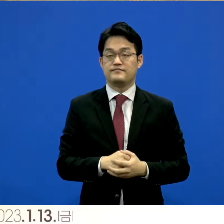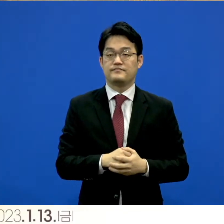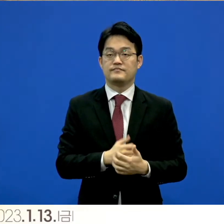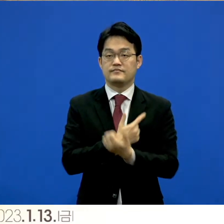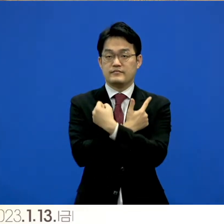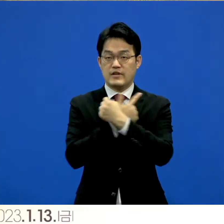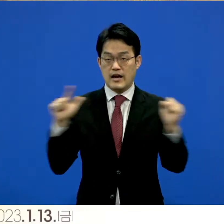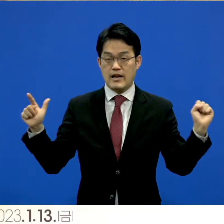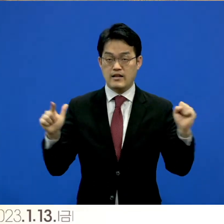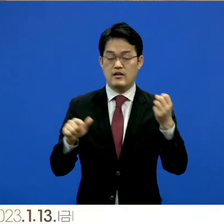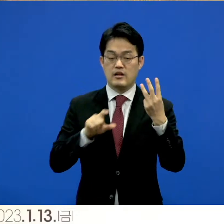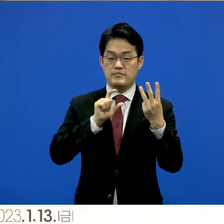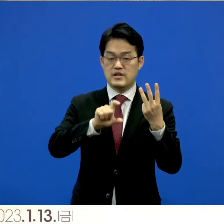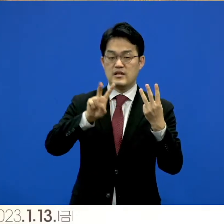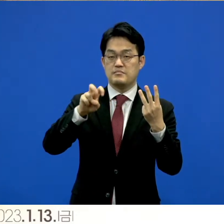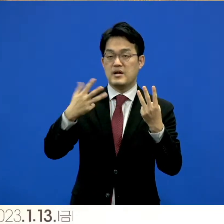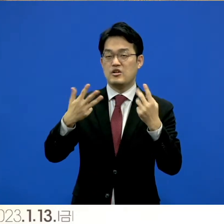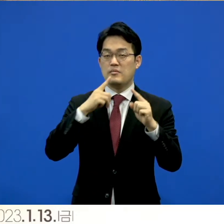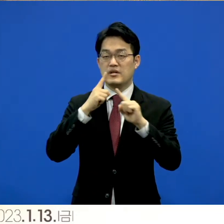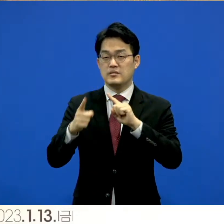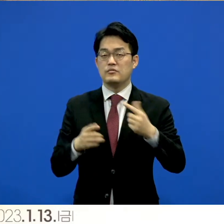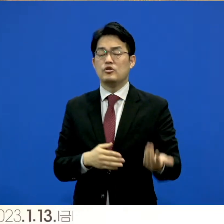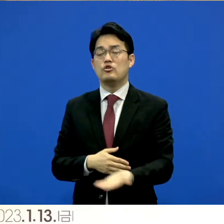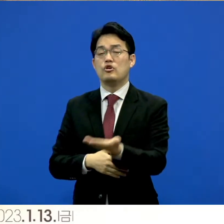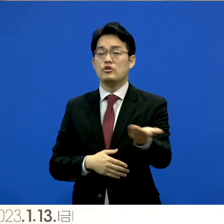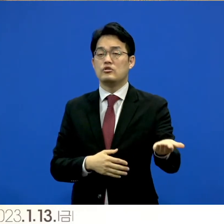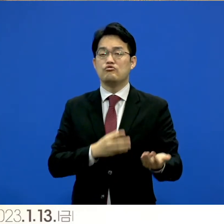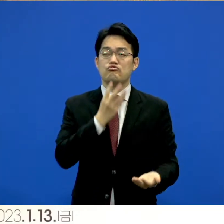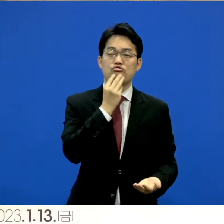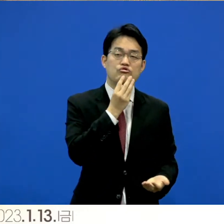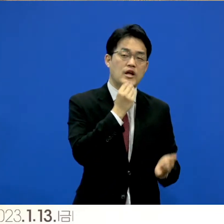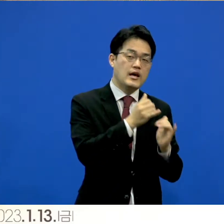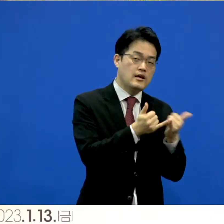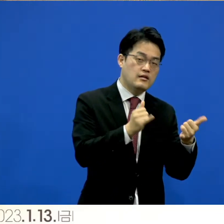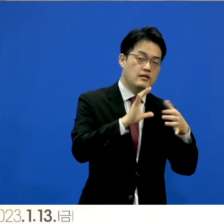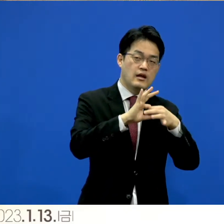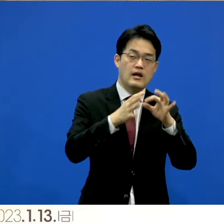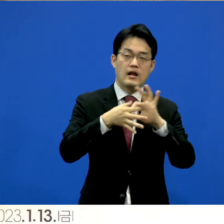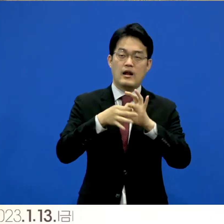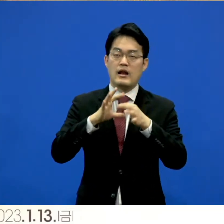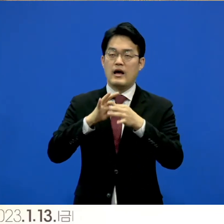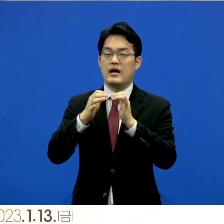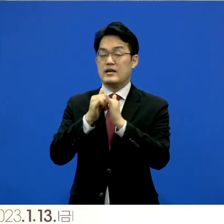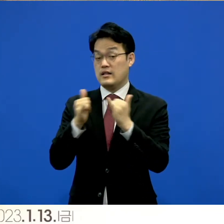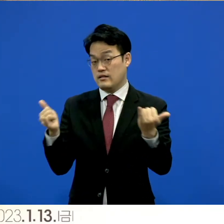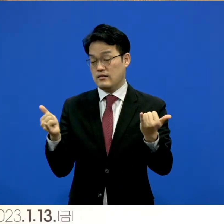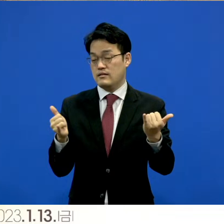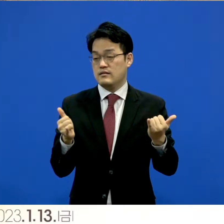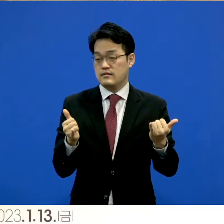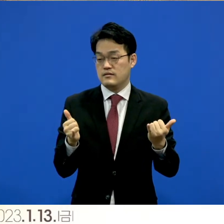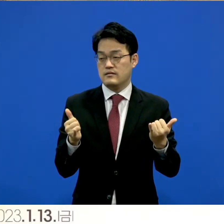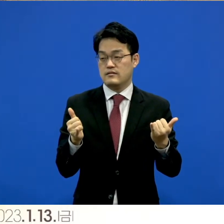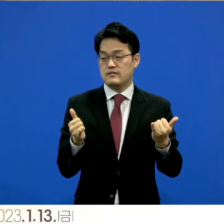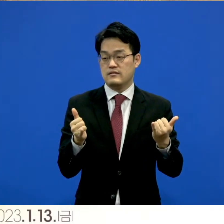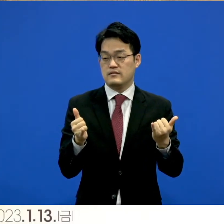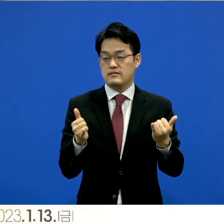헬라인이나, 이 유대인과 헬라인의 경계선은 너무도